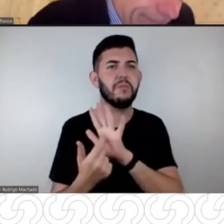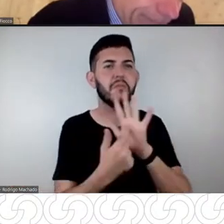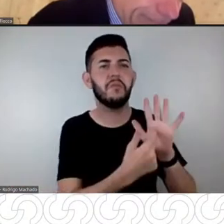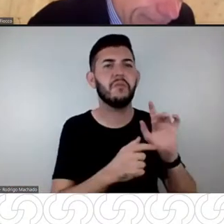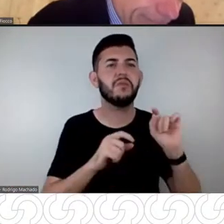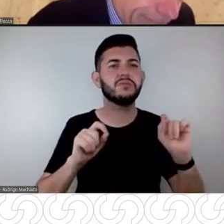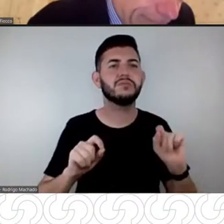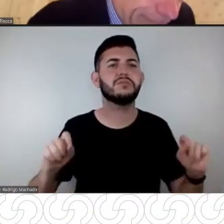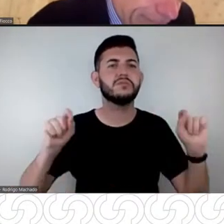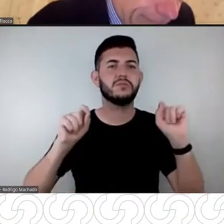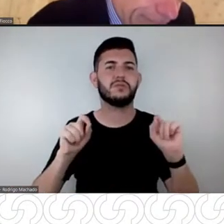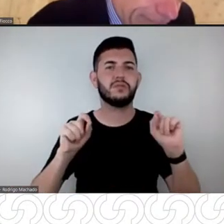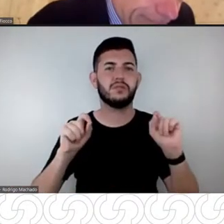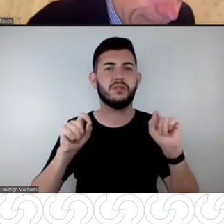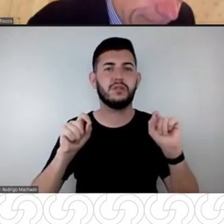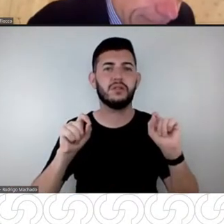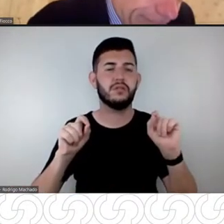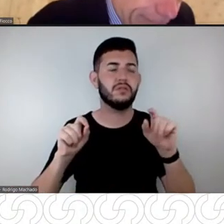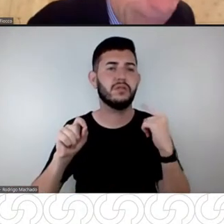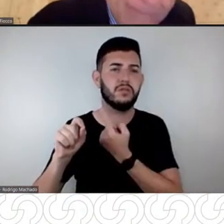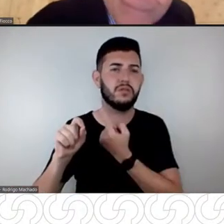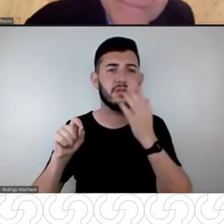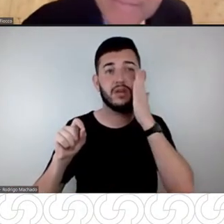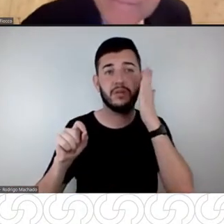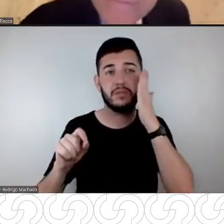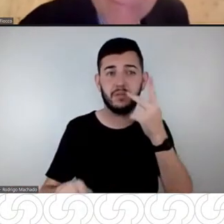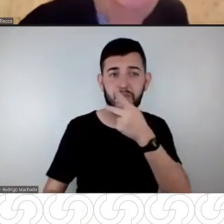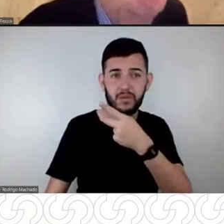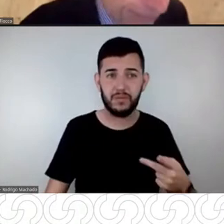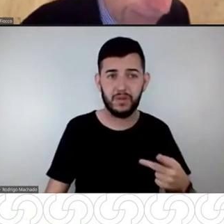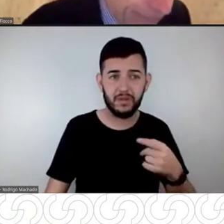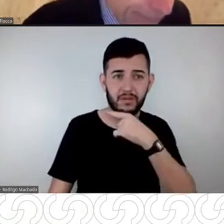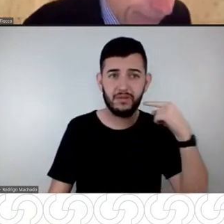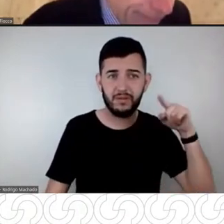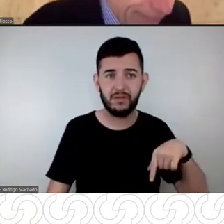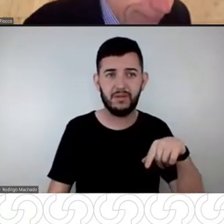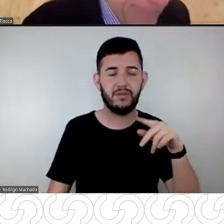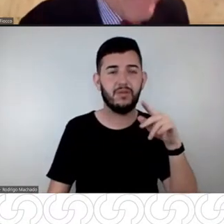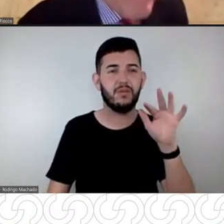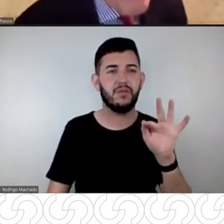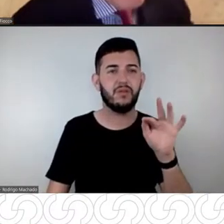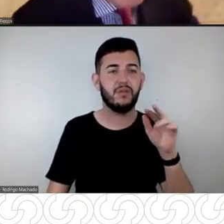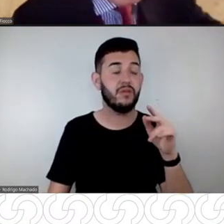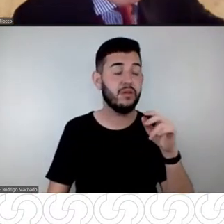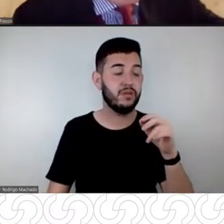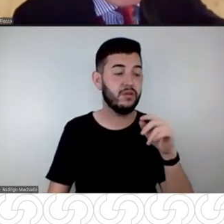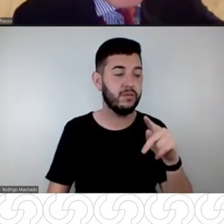dia fazemos, que Putin é um alimentador dos fascismos contemporâneos,